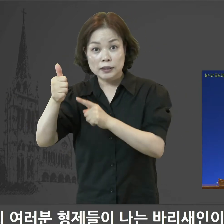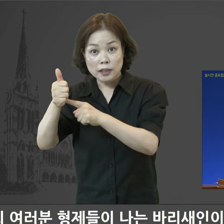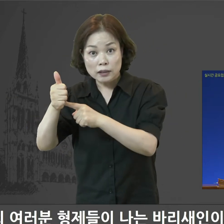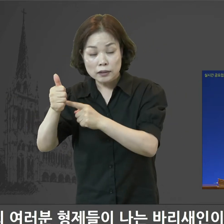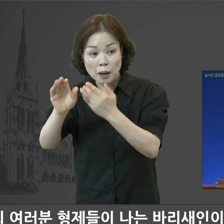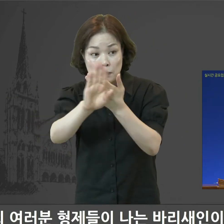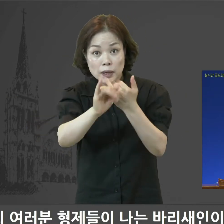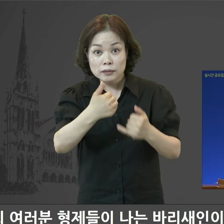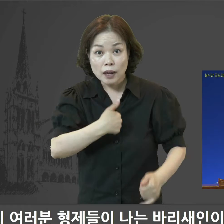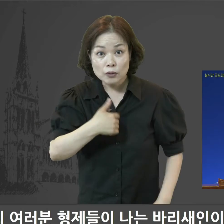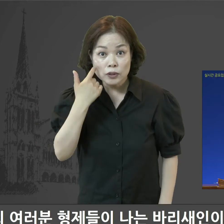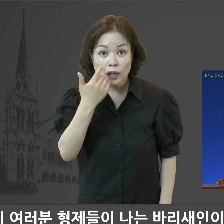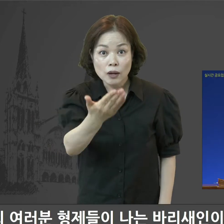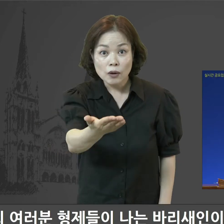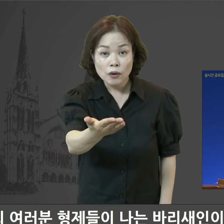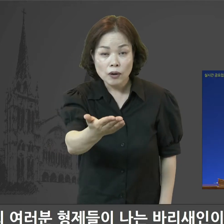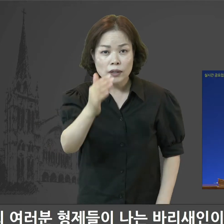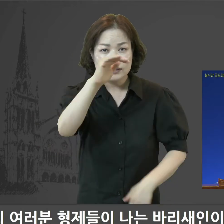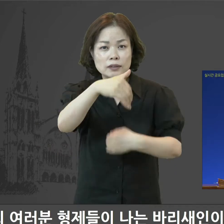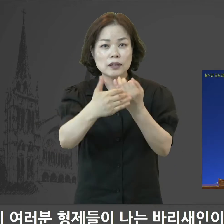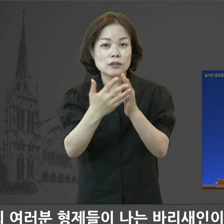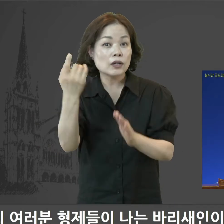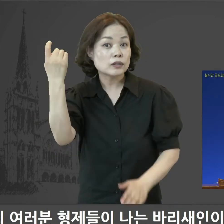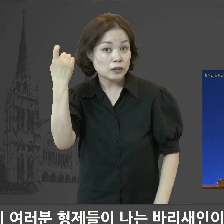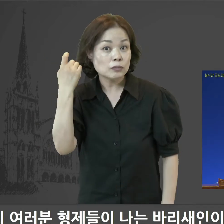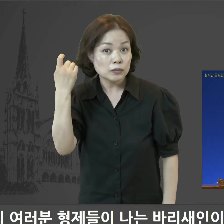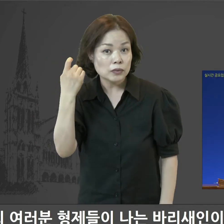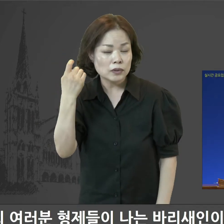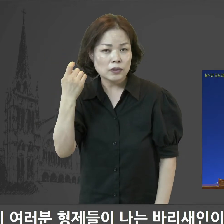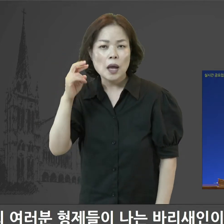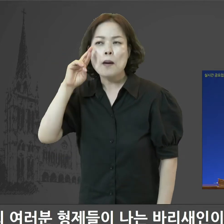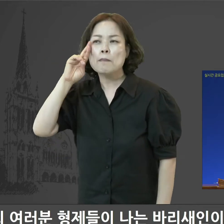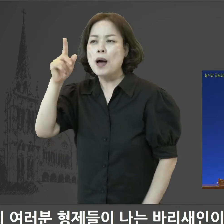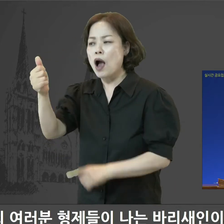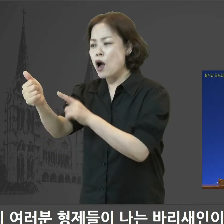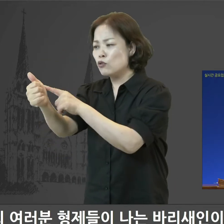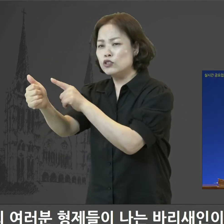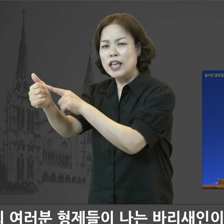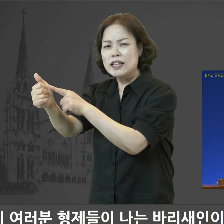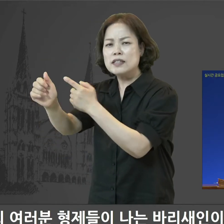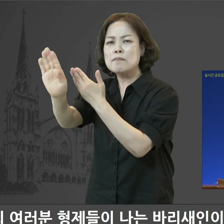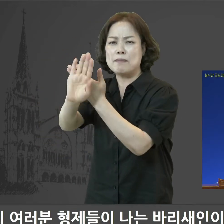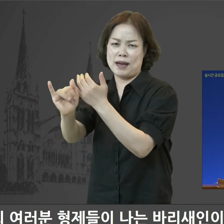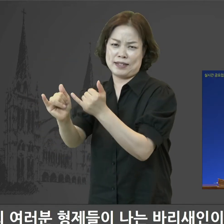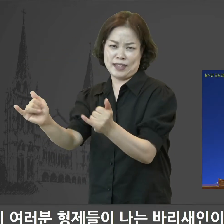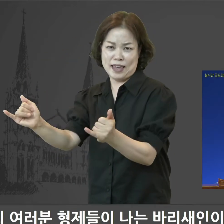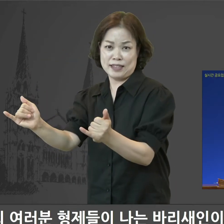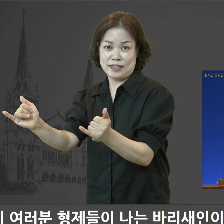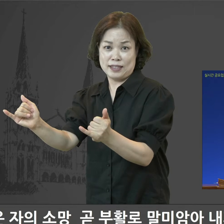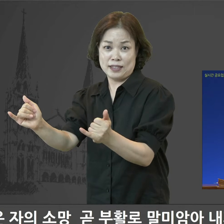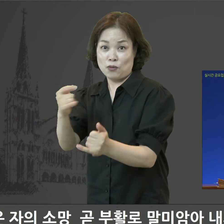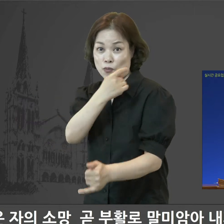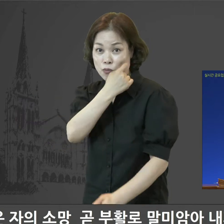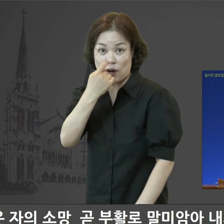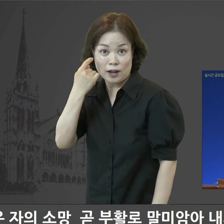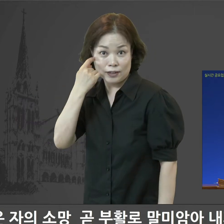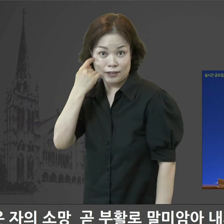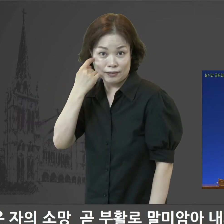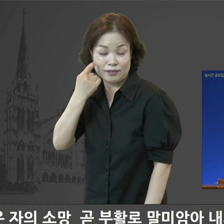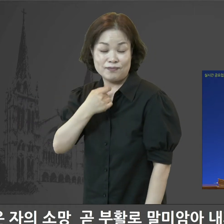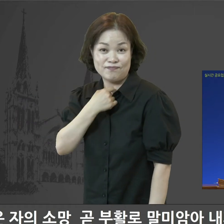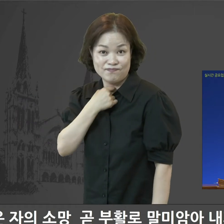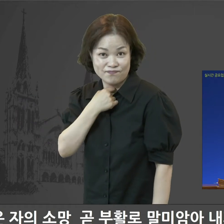알고 계시죠? 성경 들으신 분들은 바울이 바리새인이라는 거 알고 계셔야 됩니다. 그래도 확인 한번 해보고